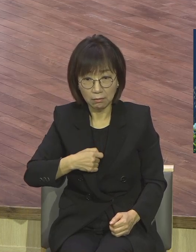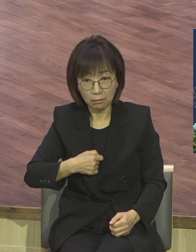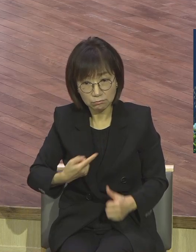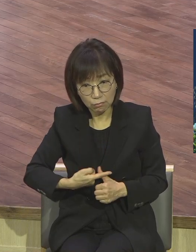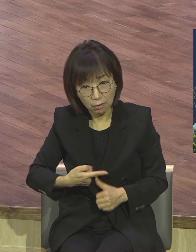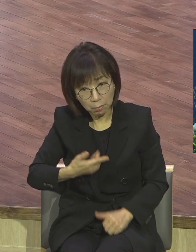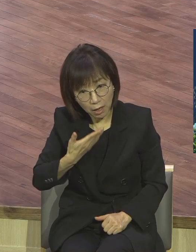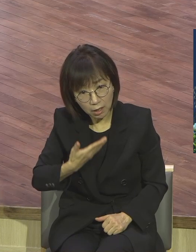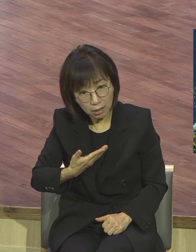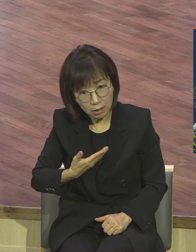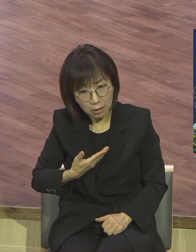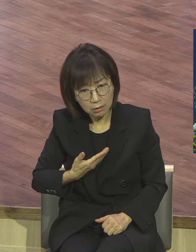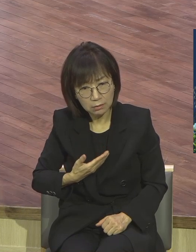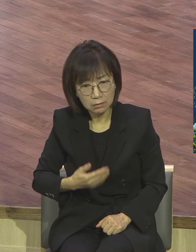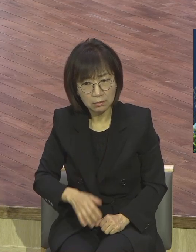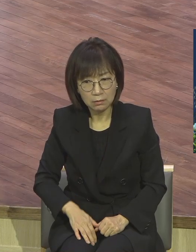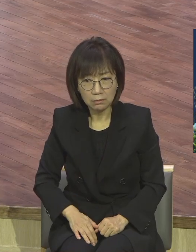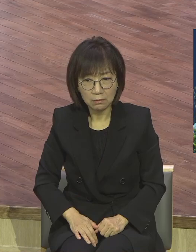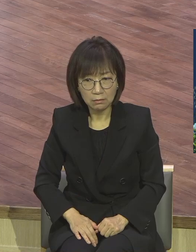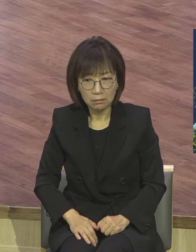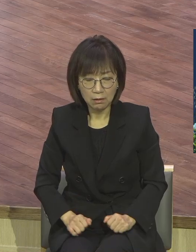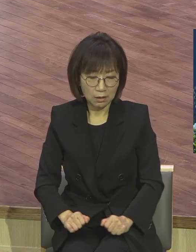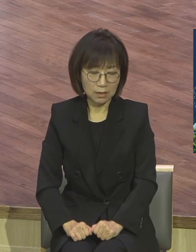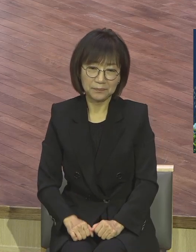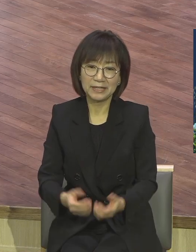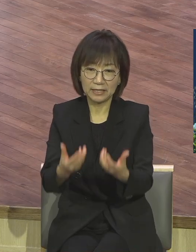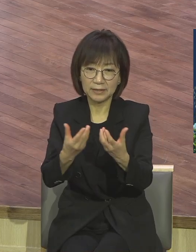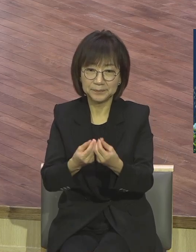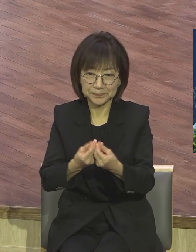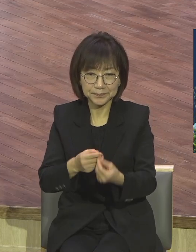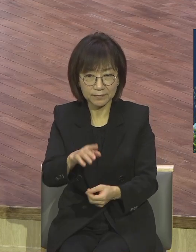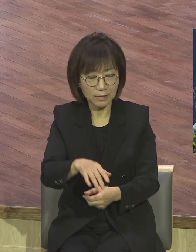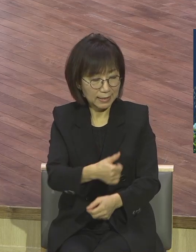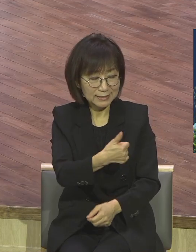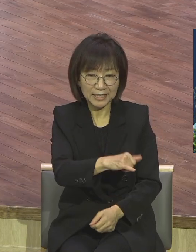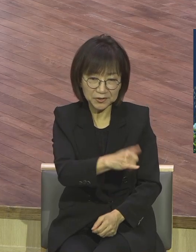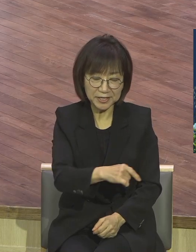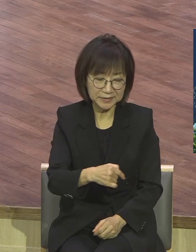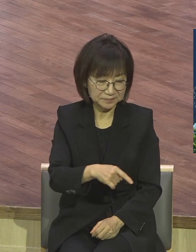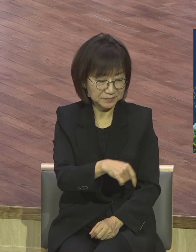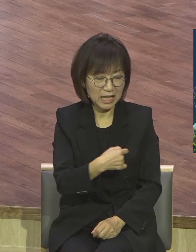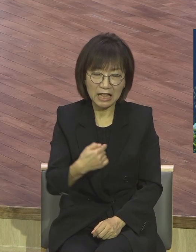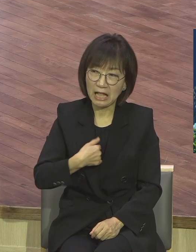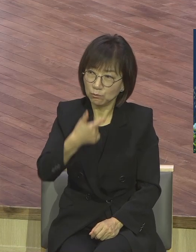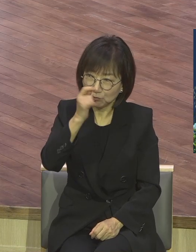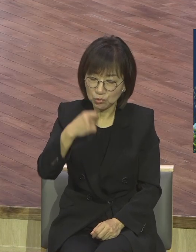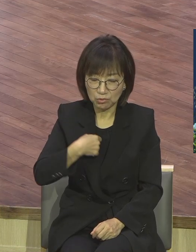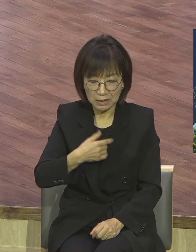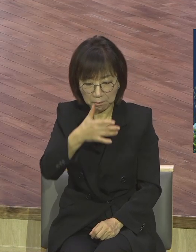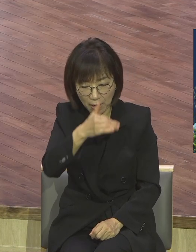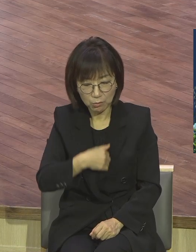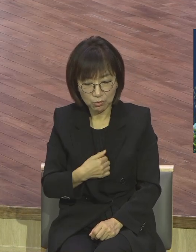자식. 자기를 못났다고 나는 무능하다고 참 그런 부모 가슴 찢어놓는 거예요.